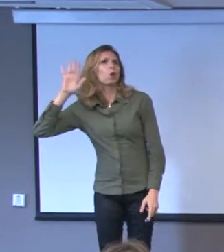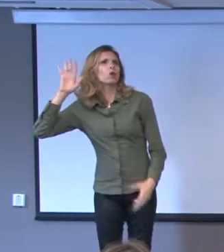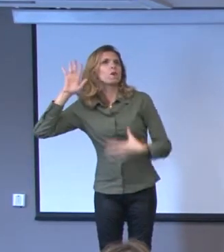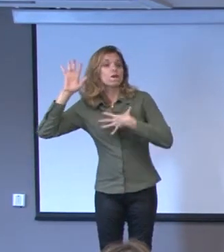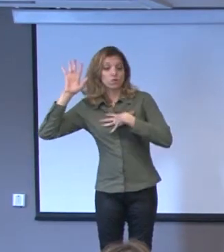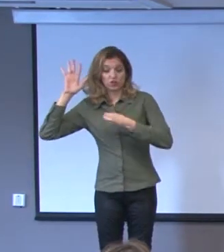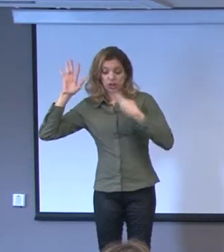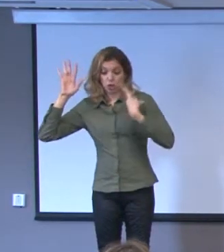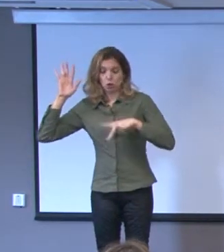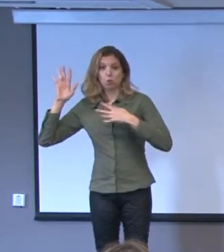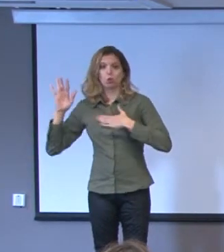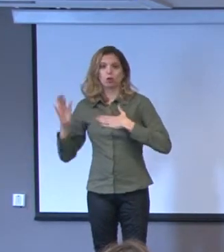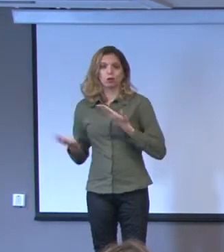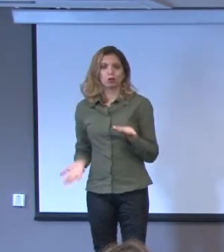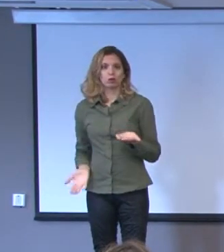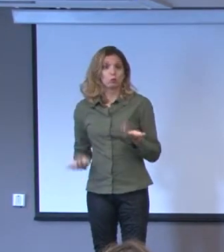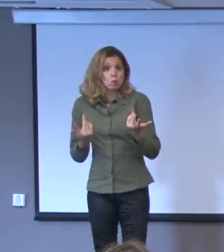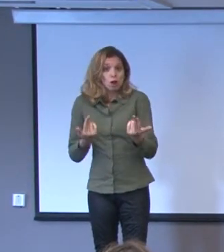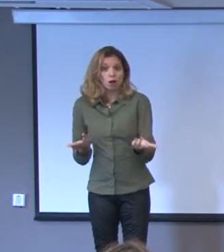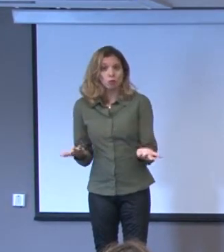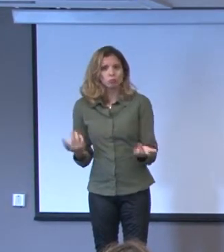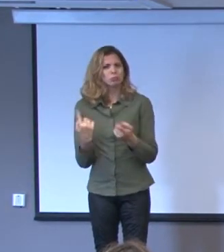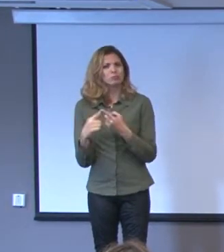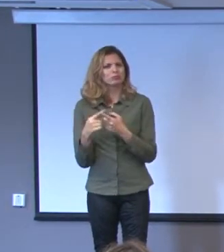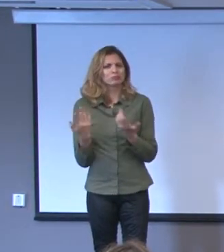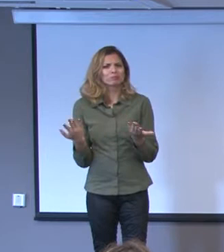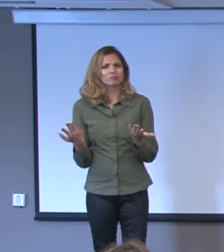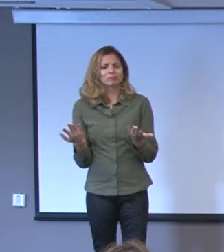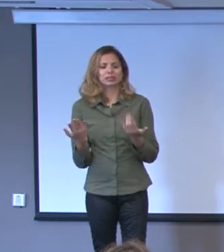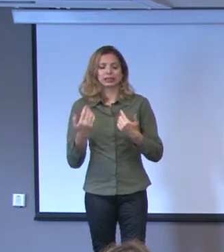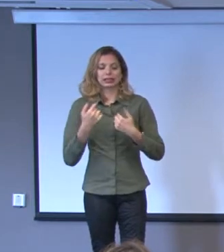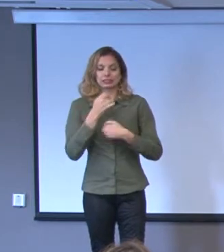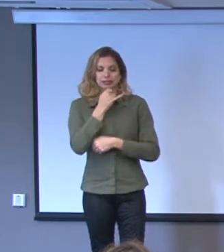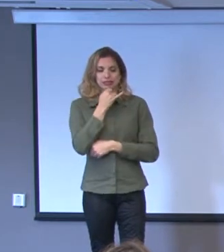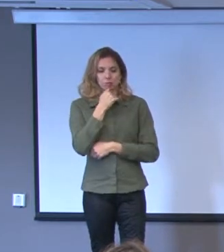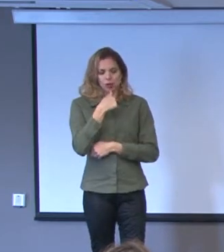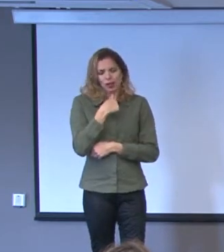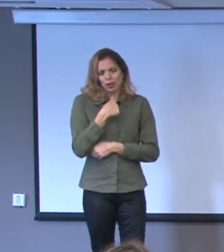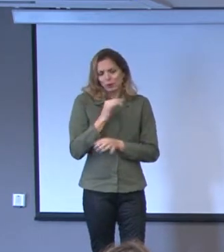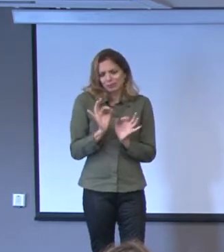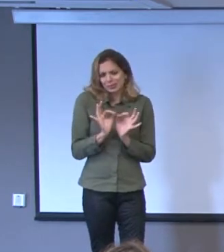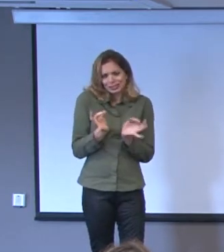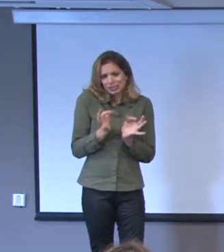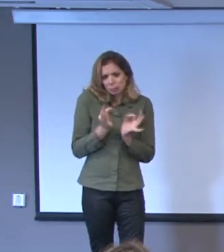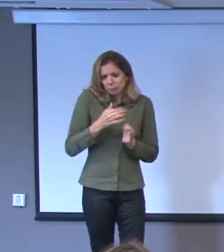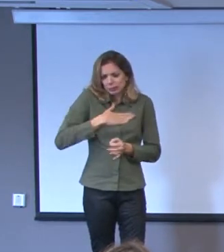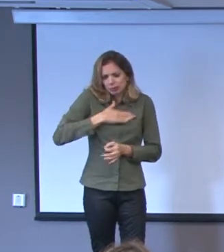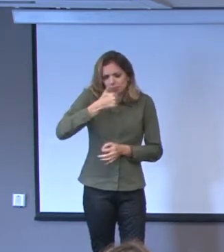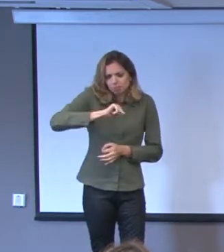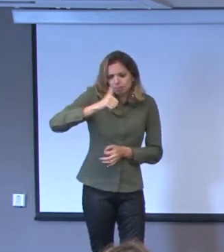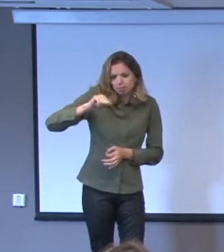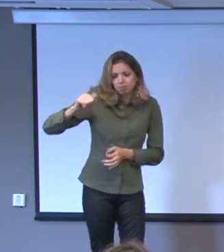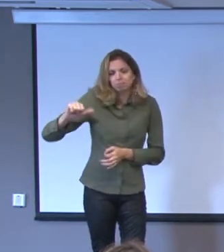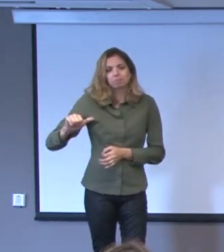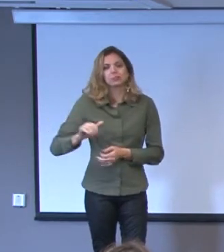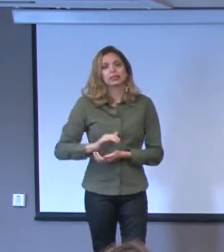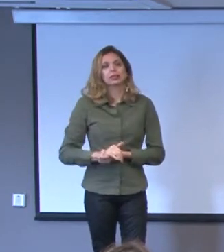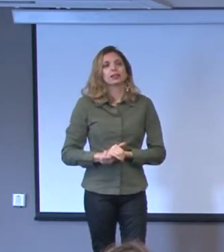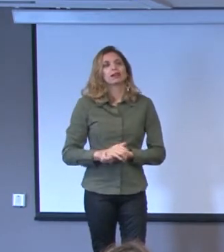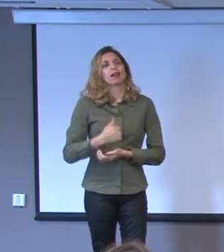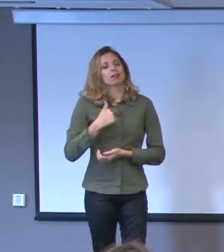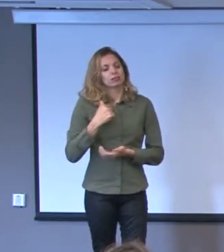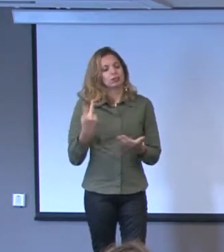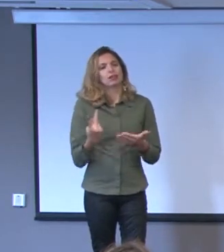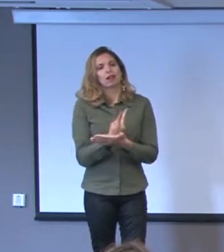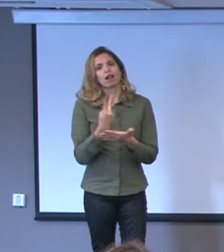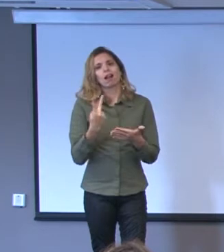filhos da gente. Por quê? Na minha humilde avaliação, a gente tem